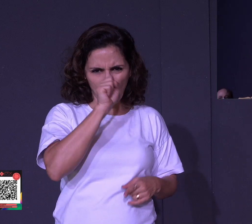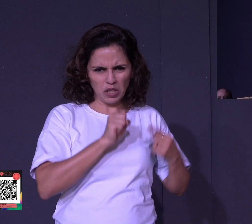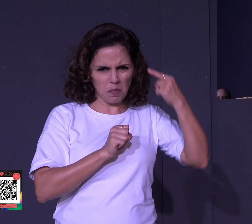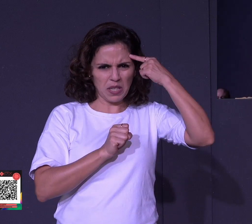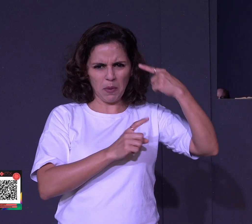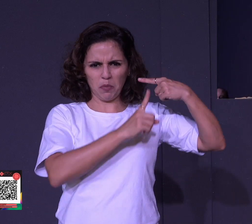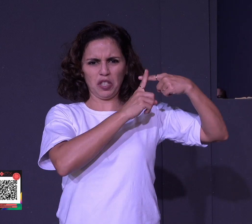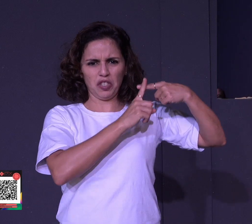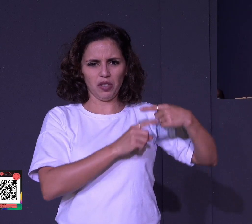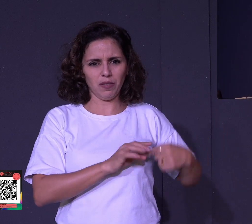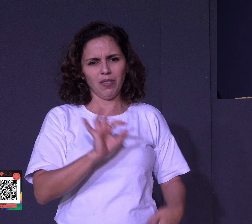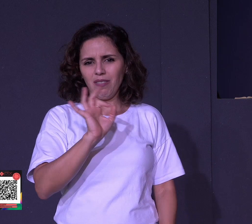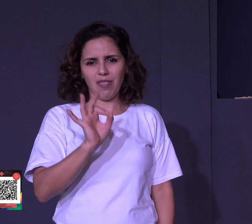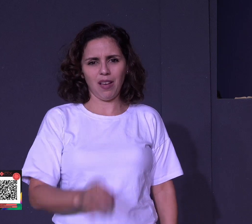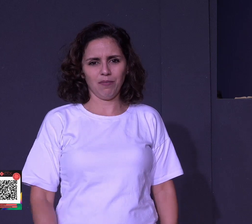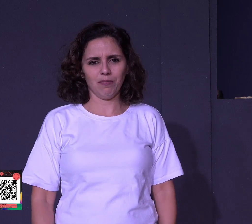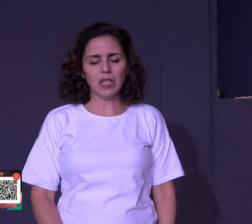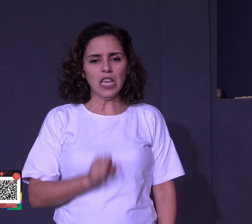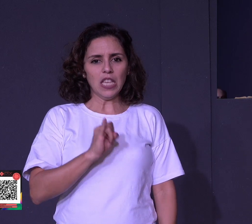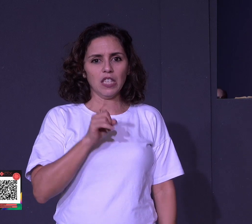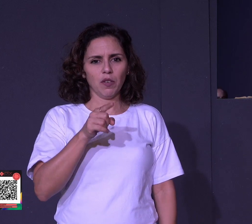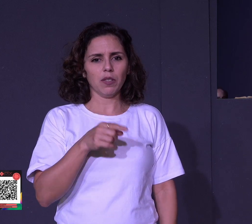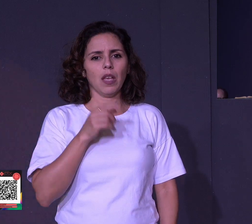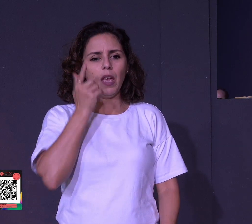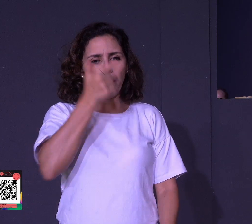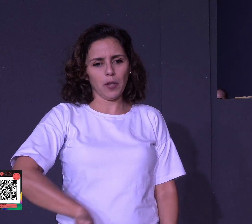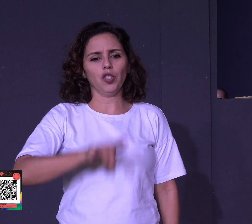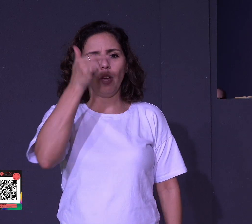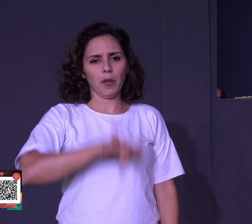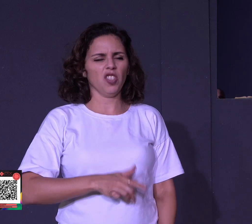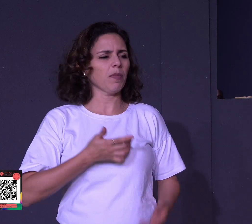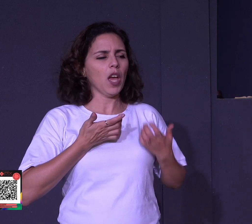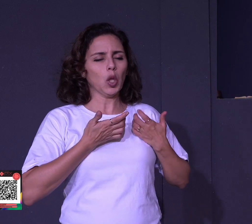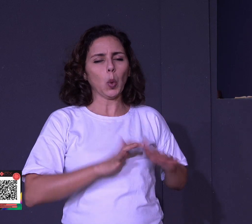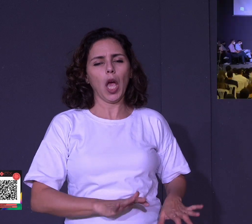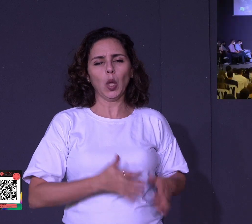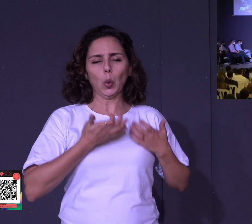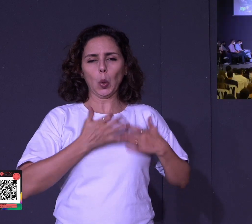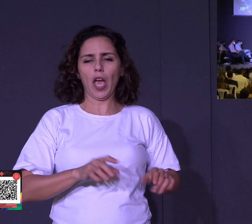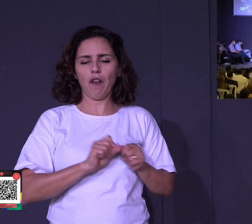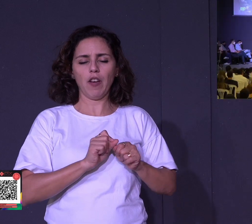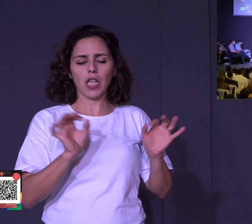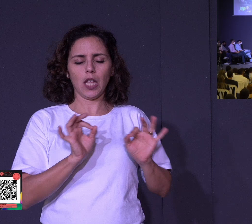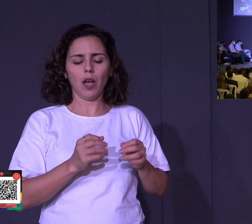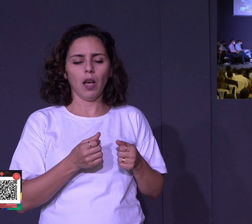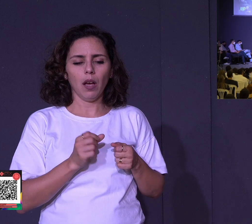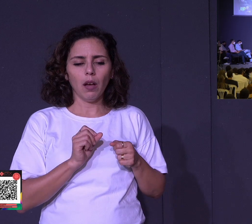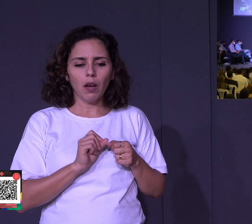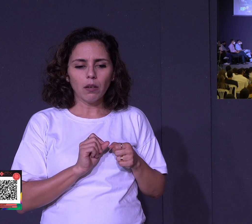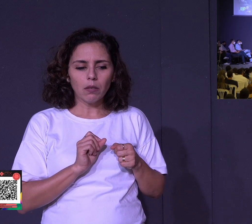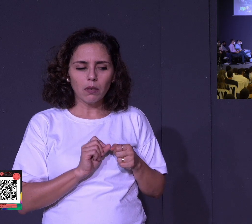ficar assim, ó, não vou fazer, não vou fazer, não vou fazer, não vou fazer, aí vai ficando fraco, não